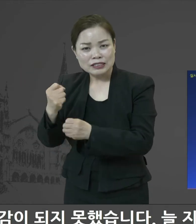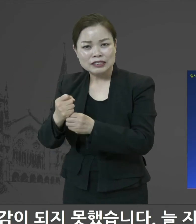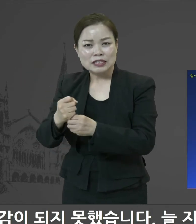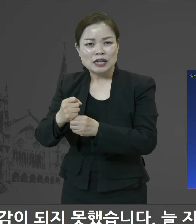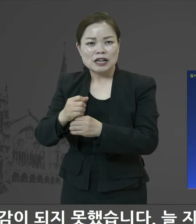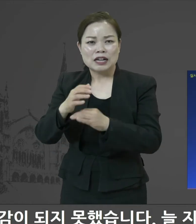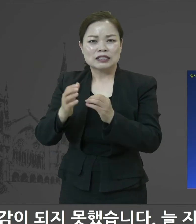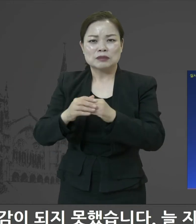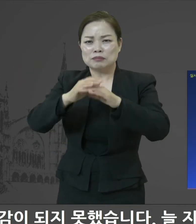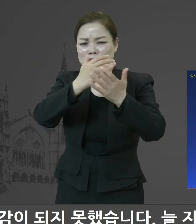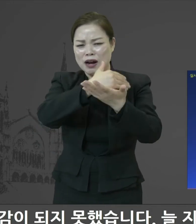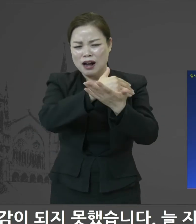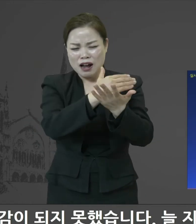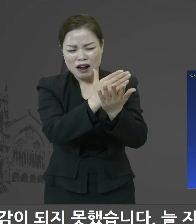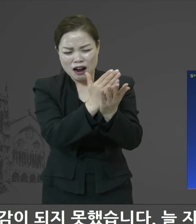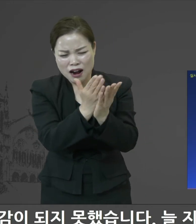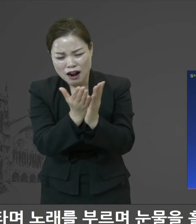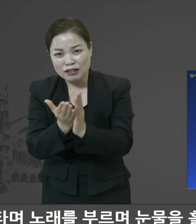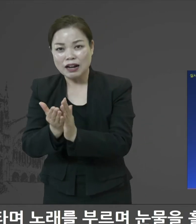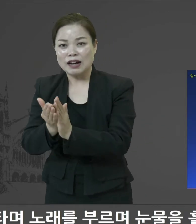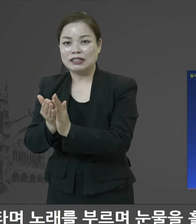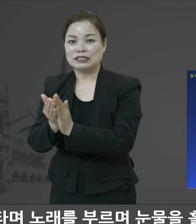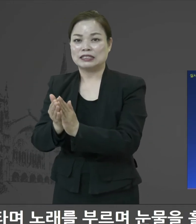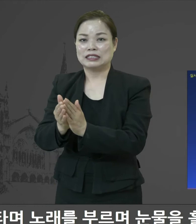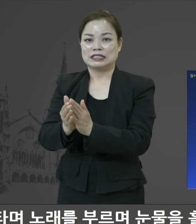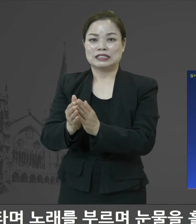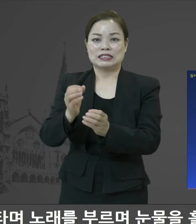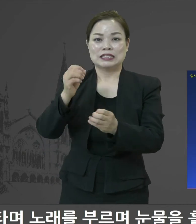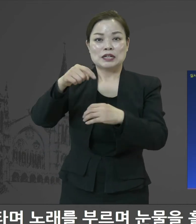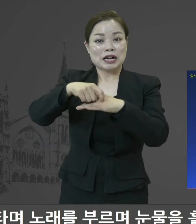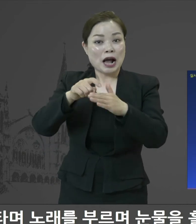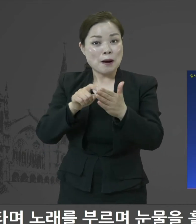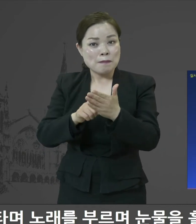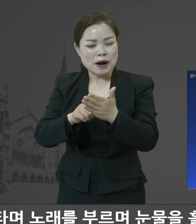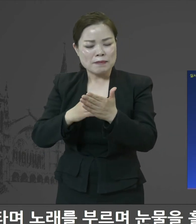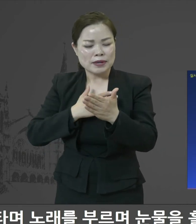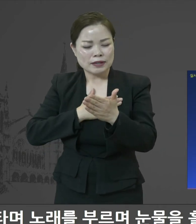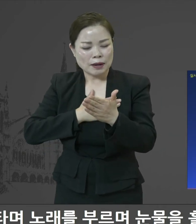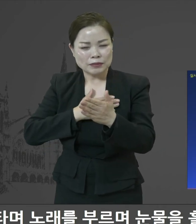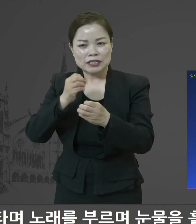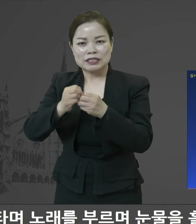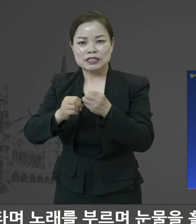만 가지 감정이 다윗의 시에 다 녹여져 있습니다.